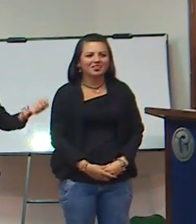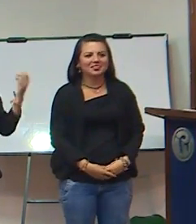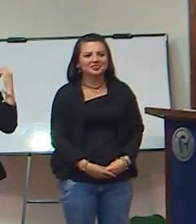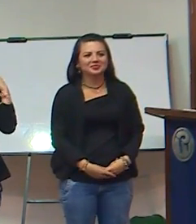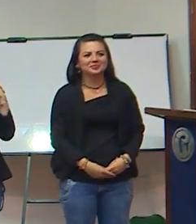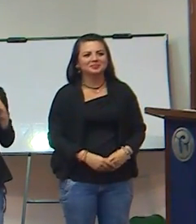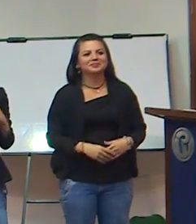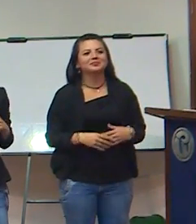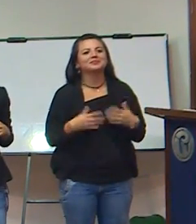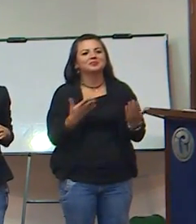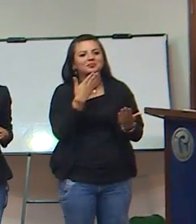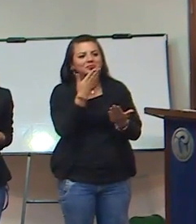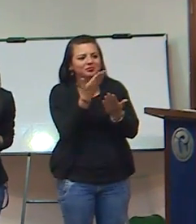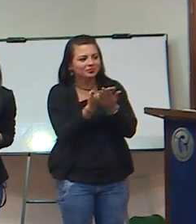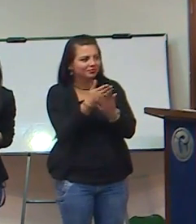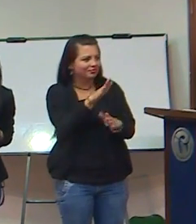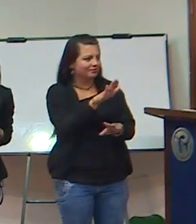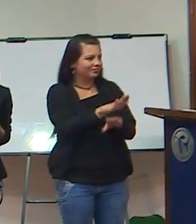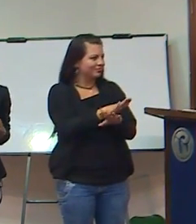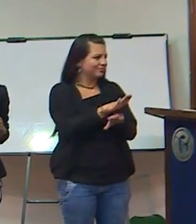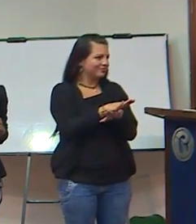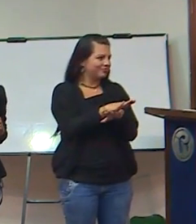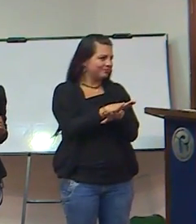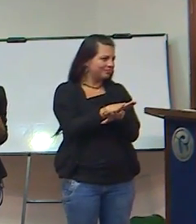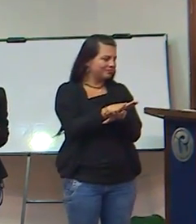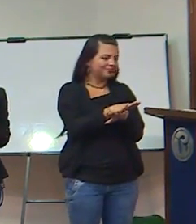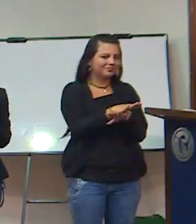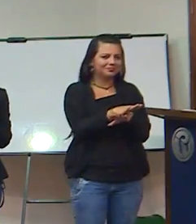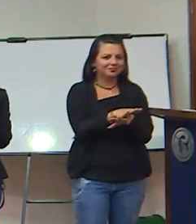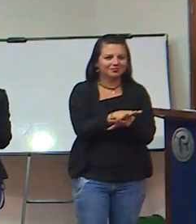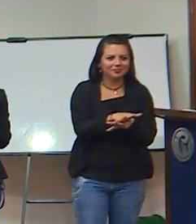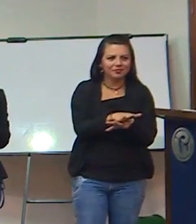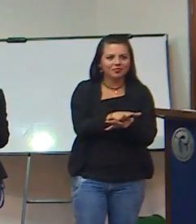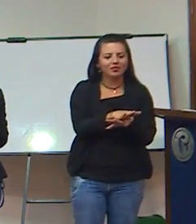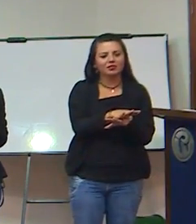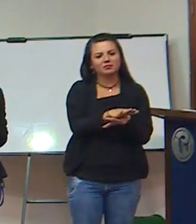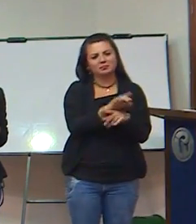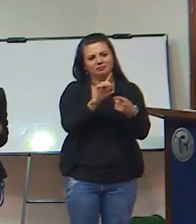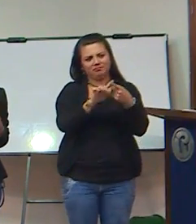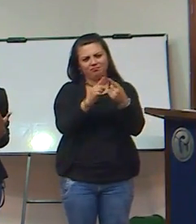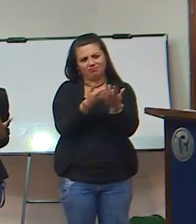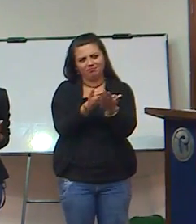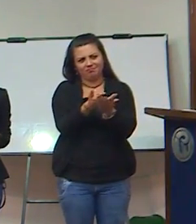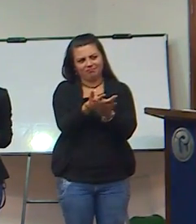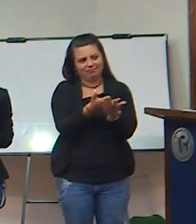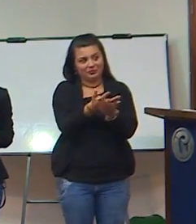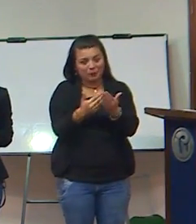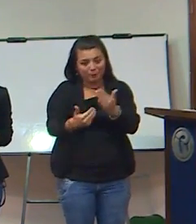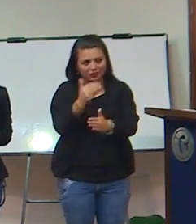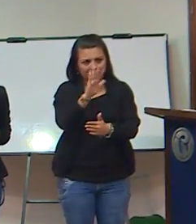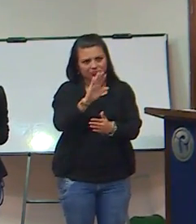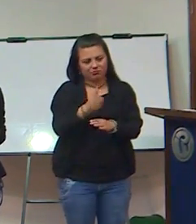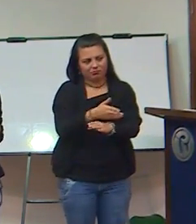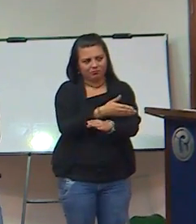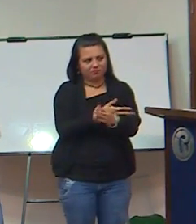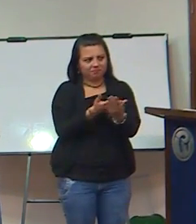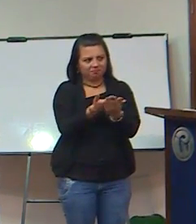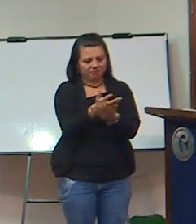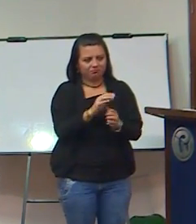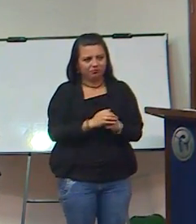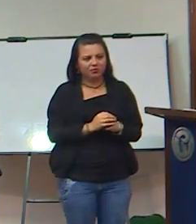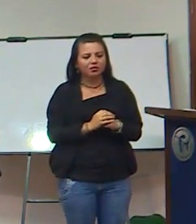Bien, buenas tardes. Quisiera hacerles una recomendación antes de iniciar el café. Y una de